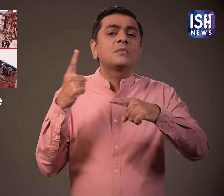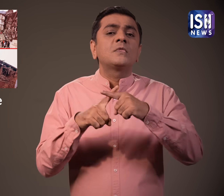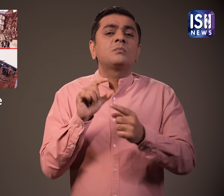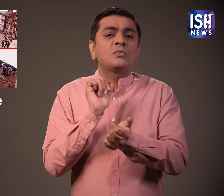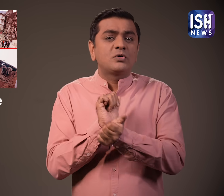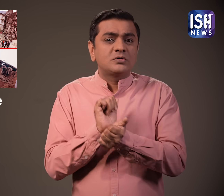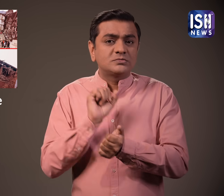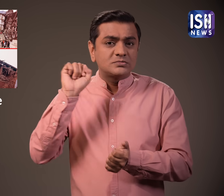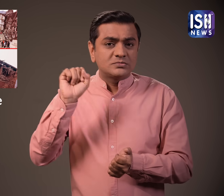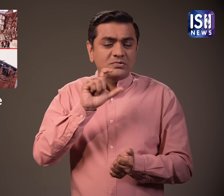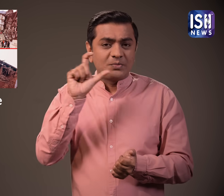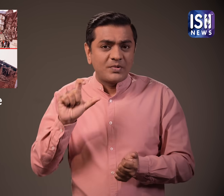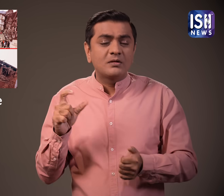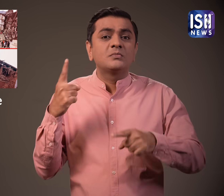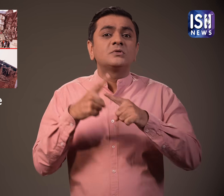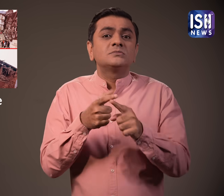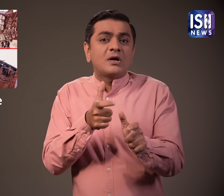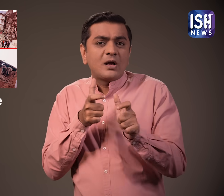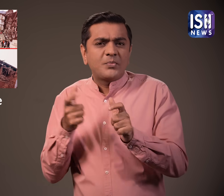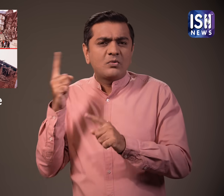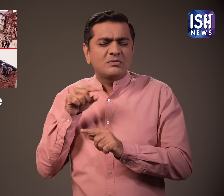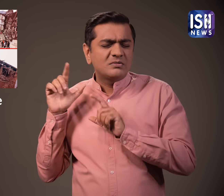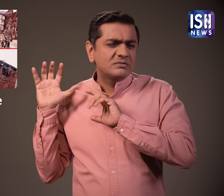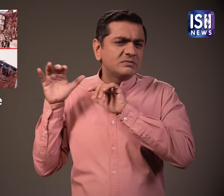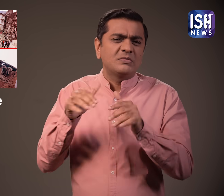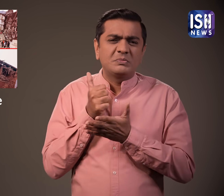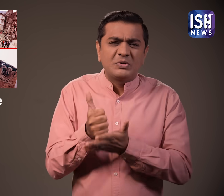बचा प्रक्रिया नेपाल पुलिस और नेपाल सेना द्वारा की गई थी